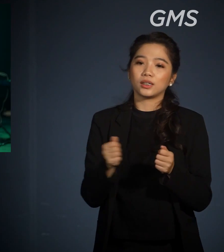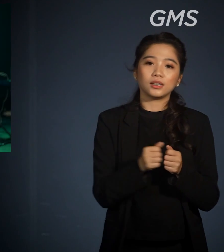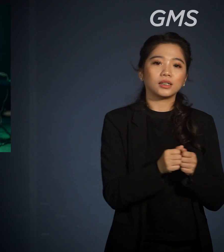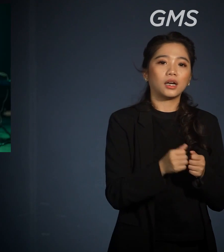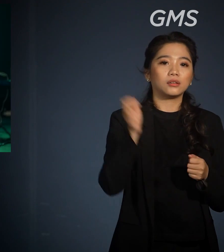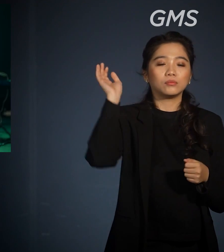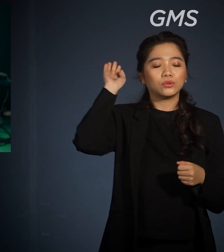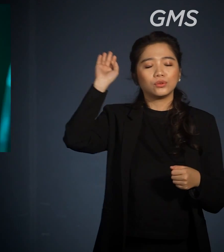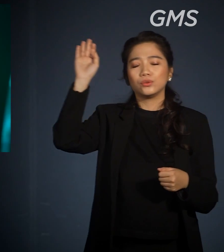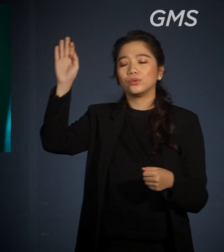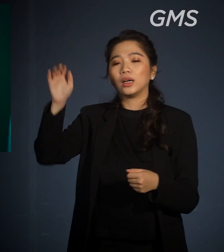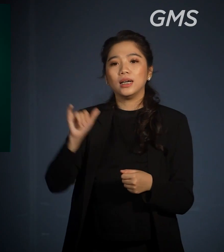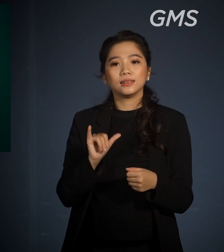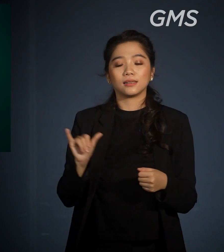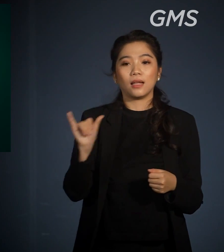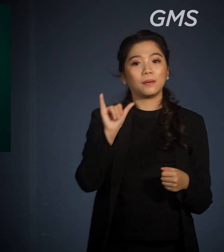bersekutu denganmu